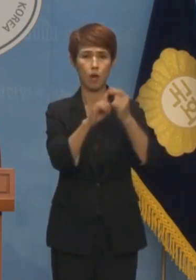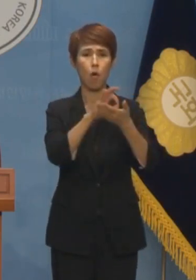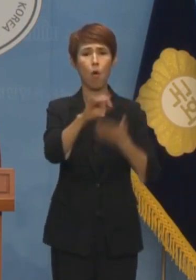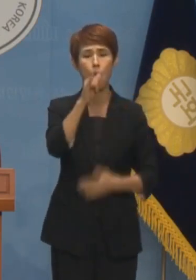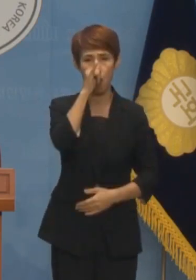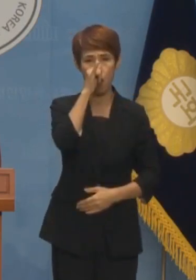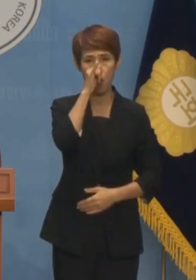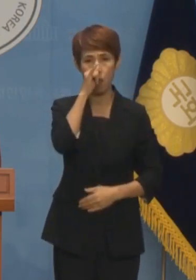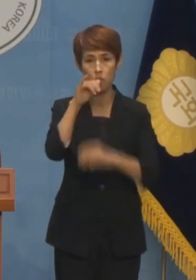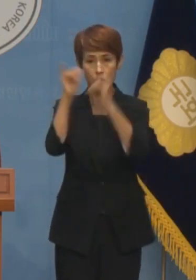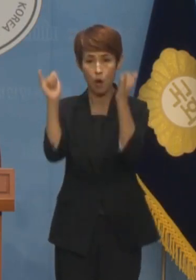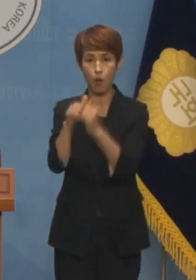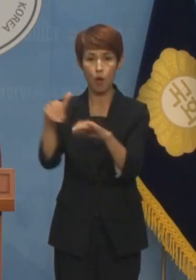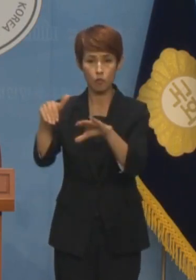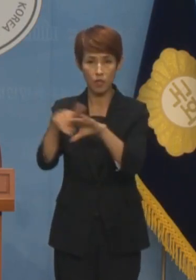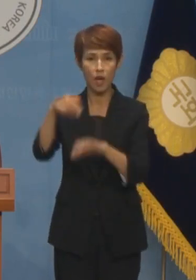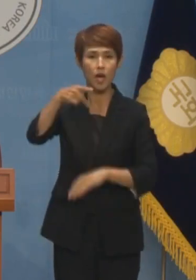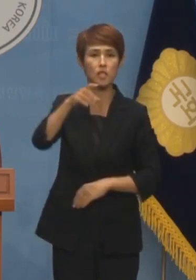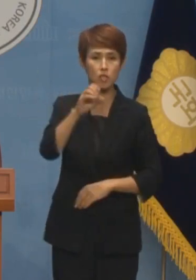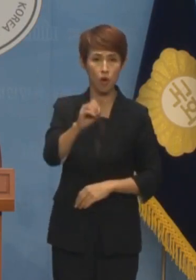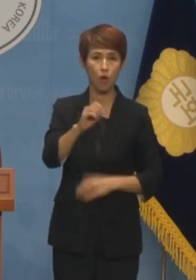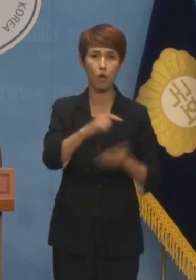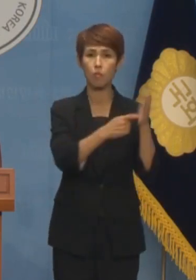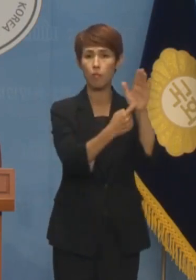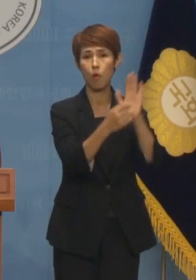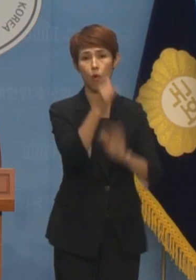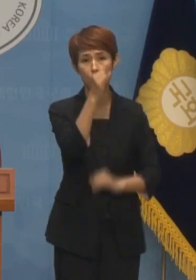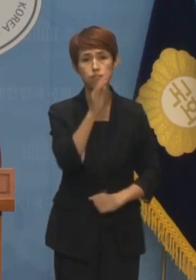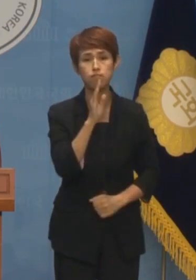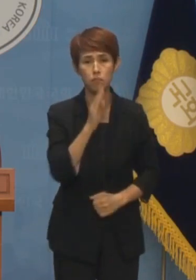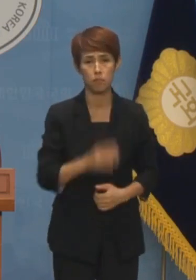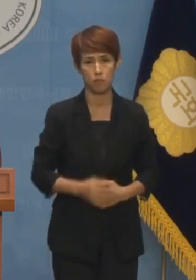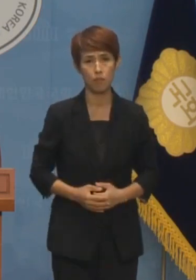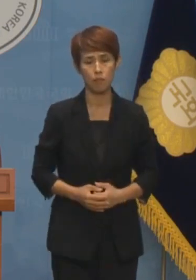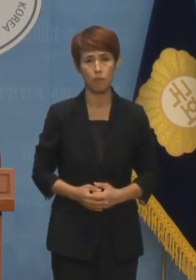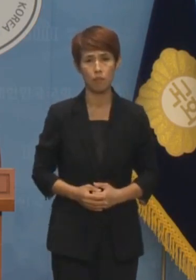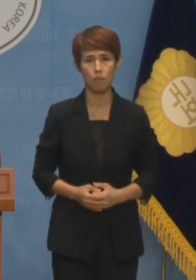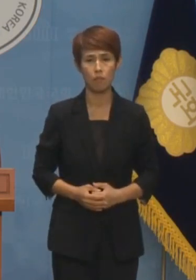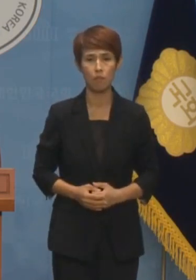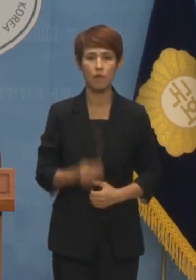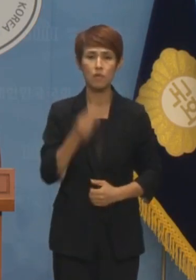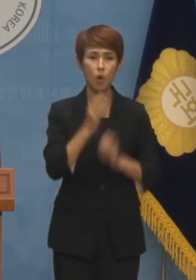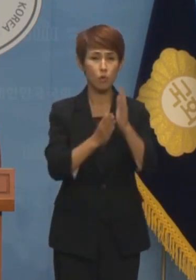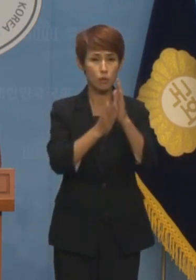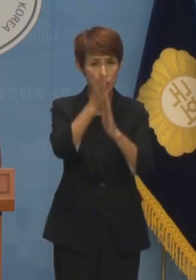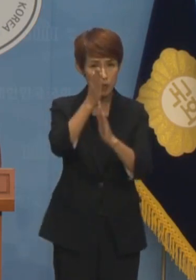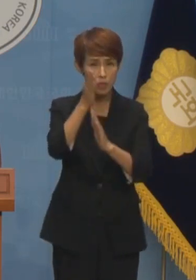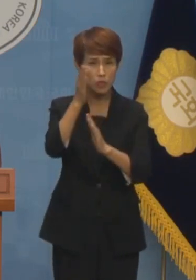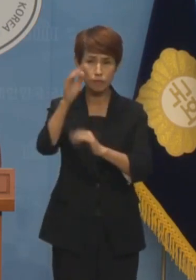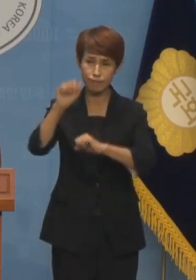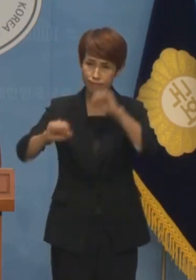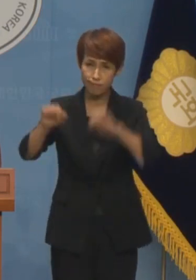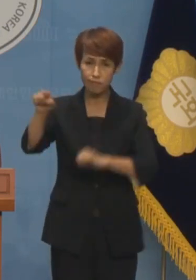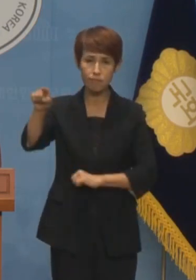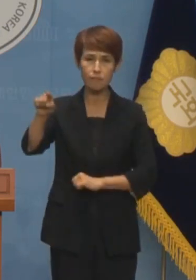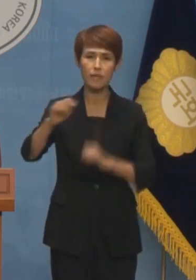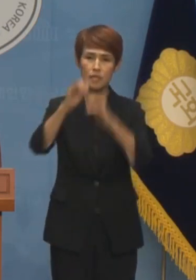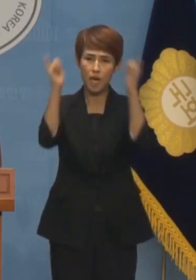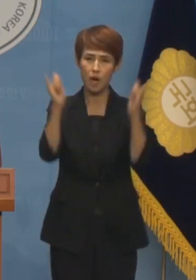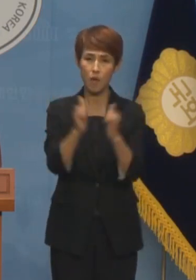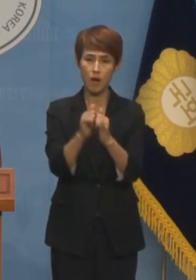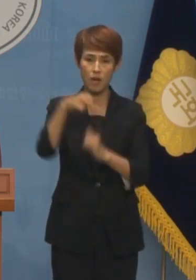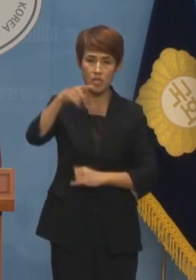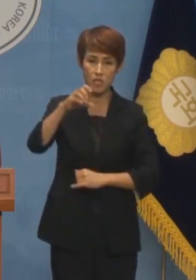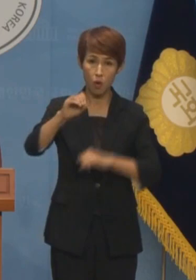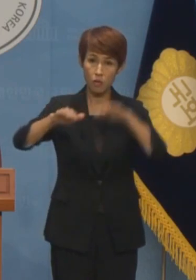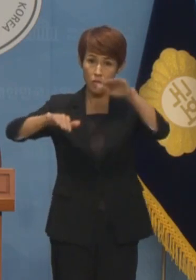문화적으로 구성된 사회적 성이라 표현하고 있습니다. 서울시의 퇴행은 사회적 성차별을